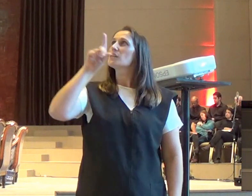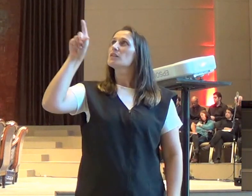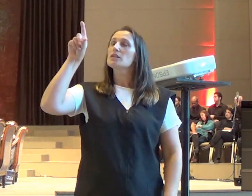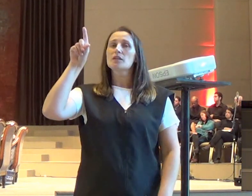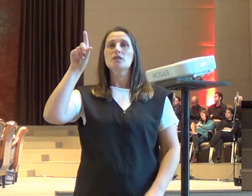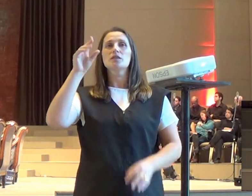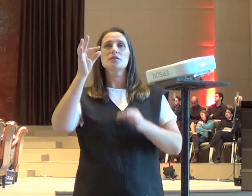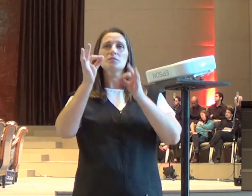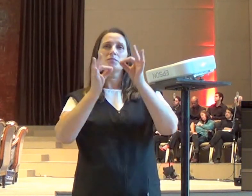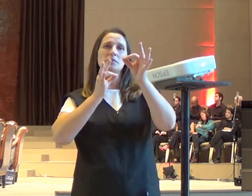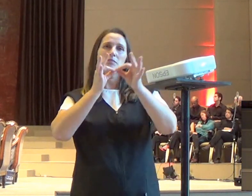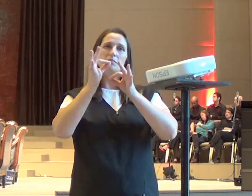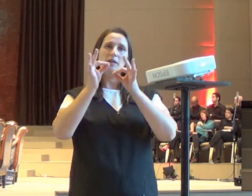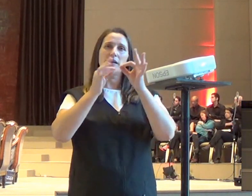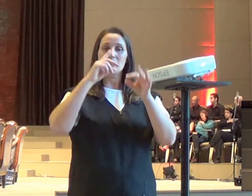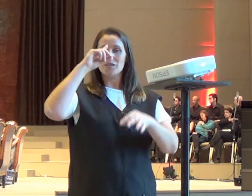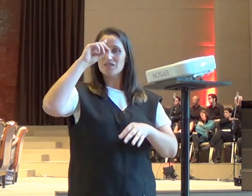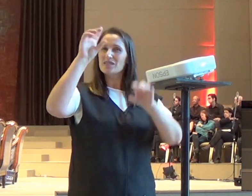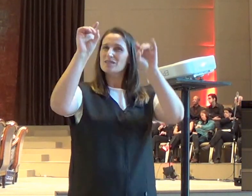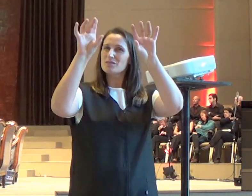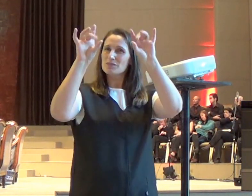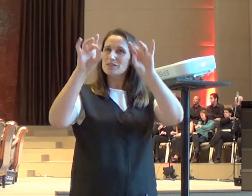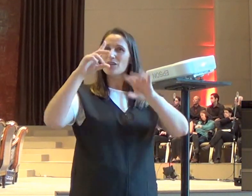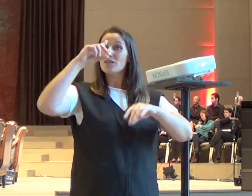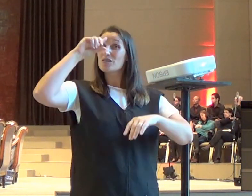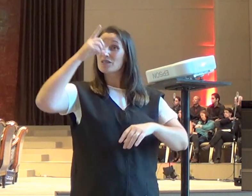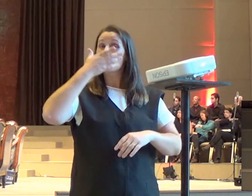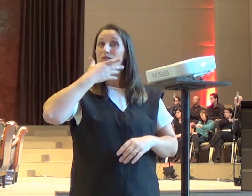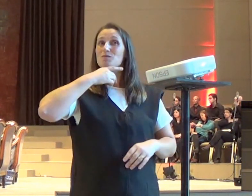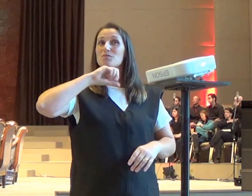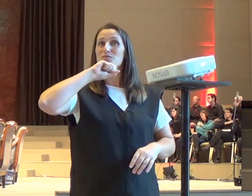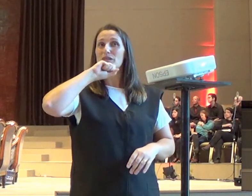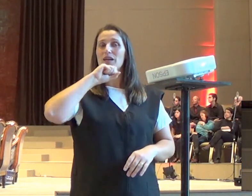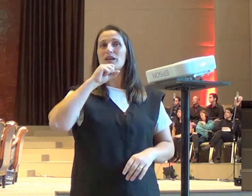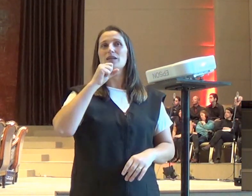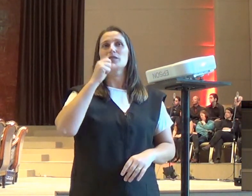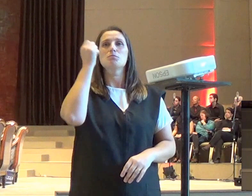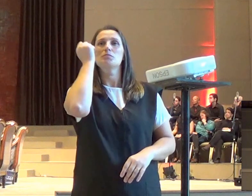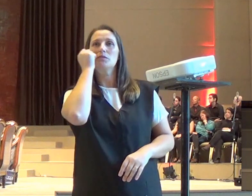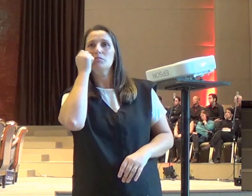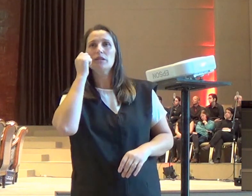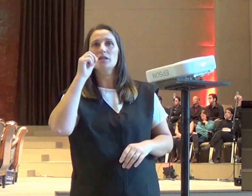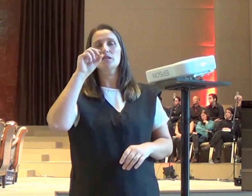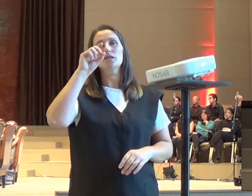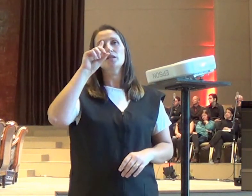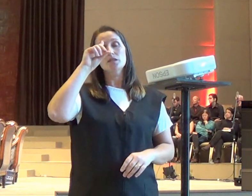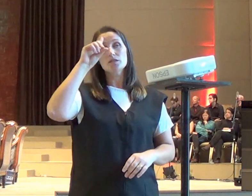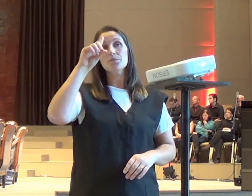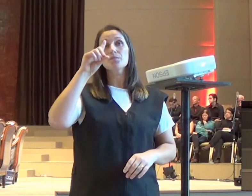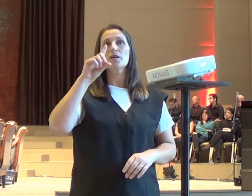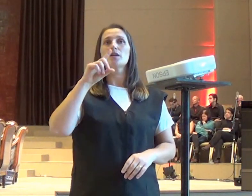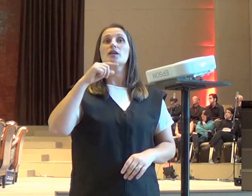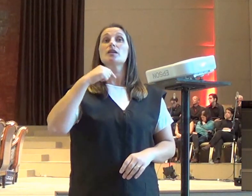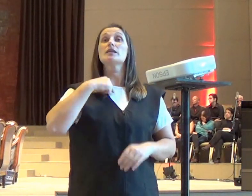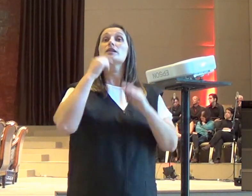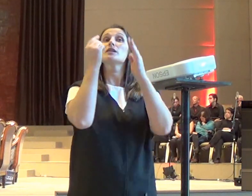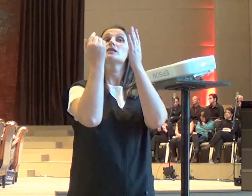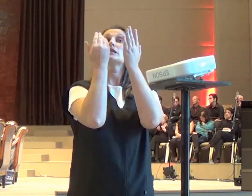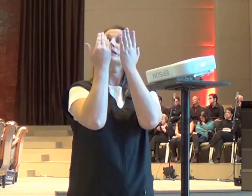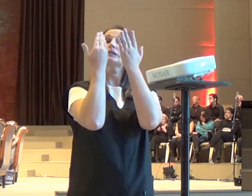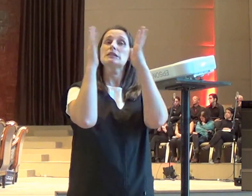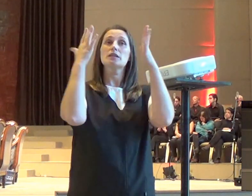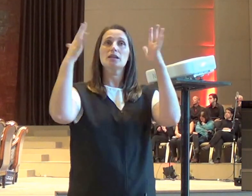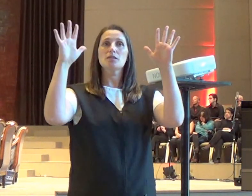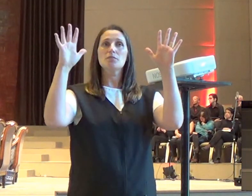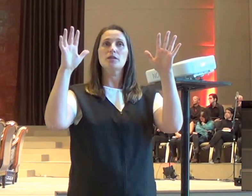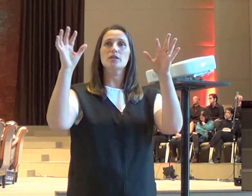na sociedade algumas datas especiais dia dos pais dia das mães páscoa natal para que a gente celebre essa